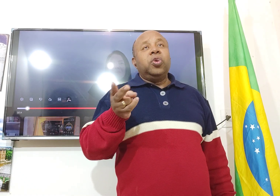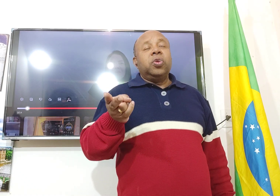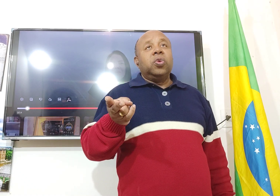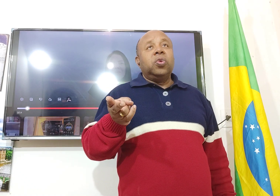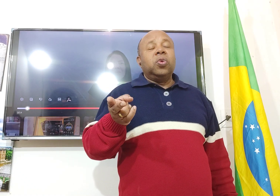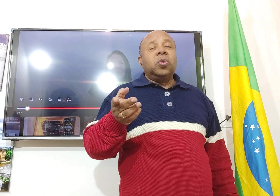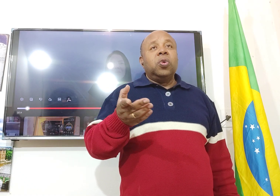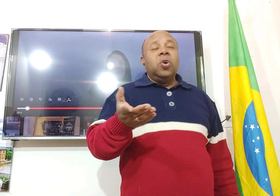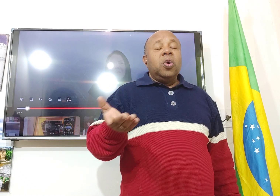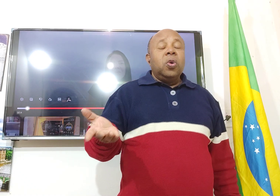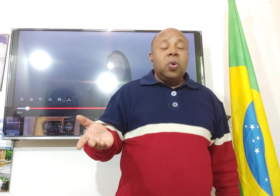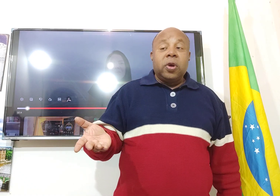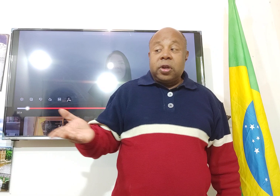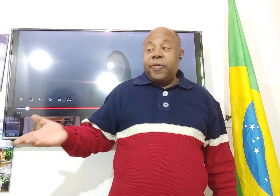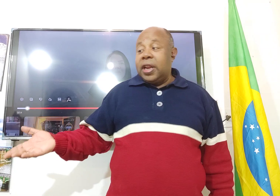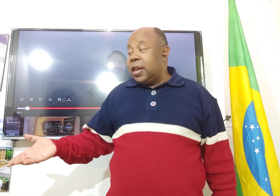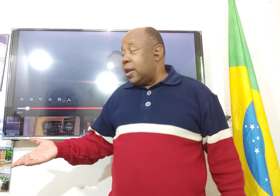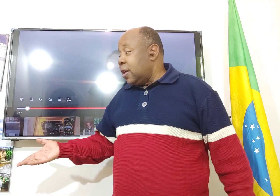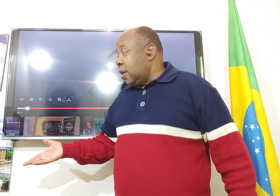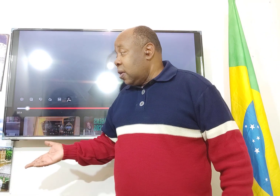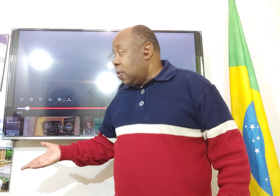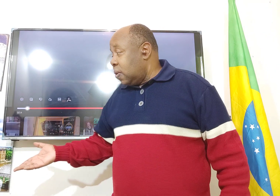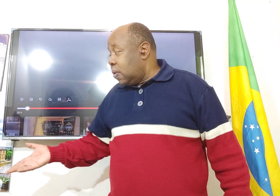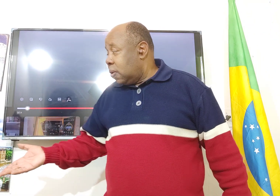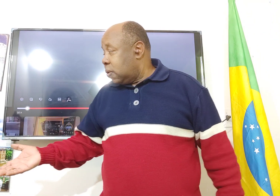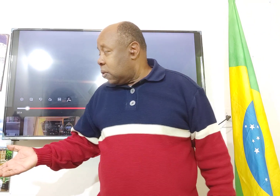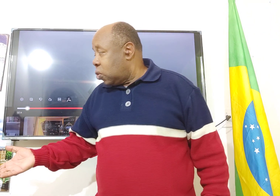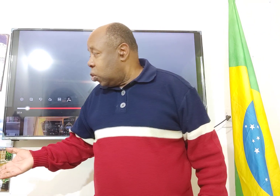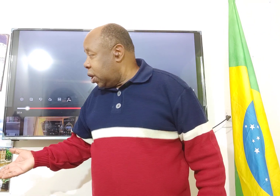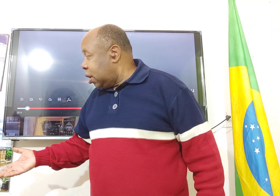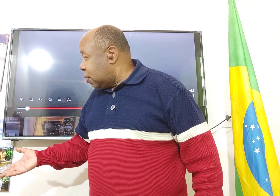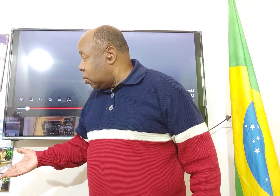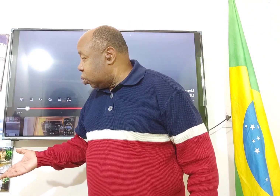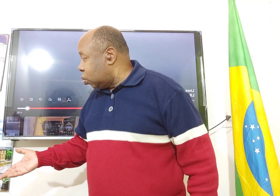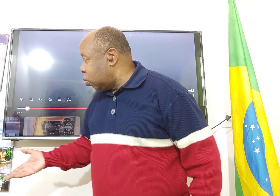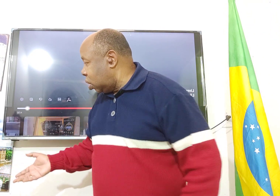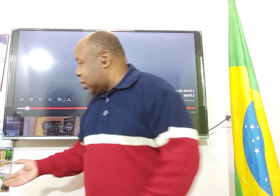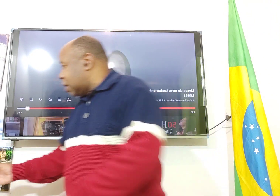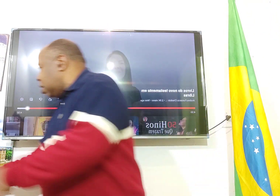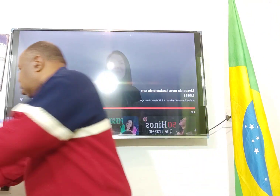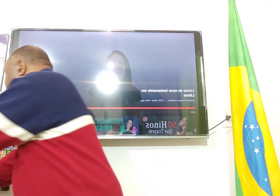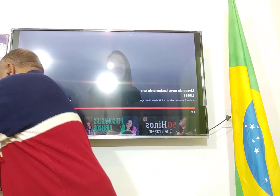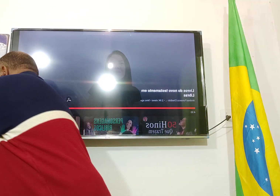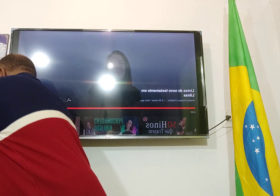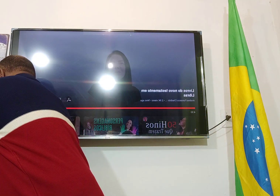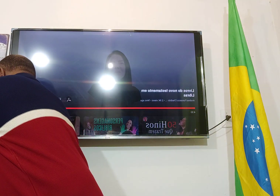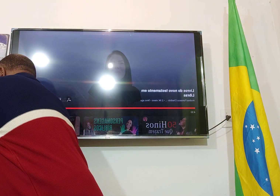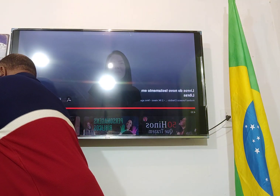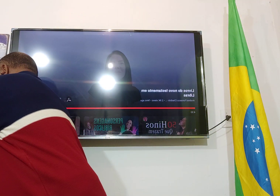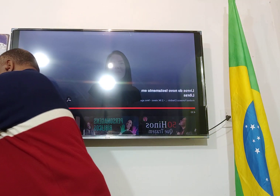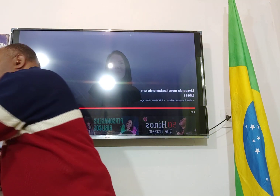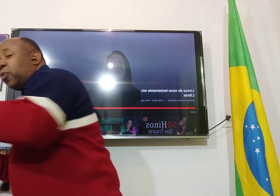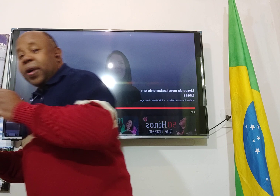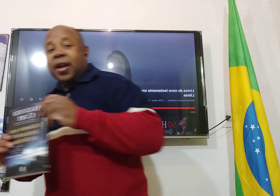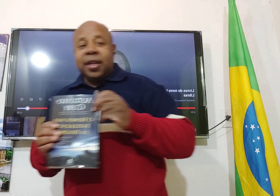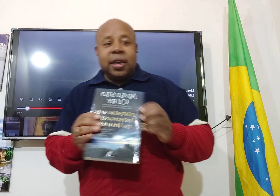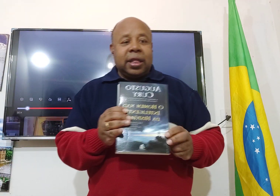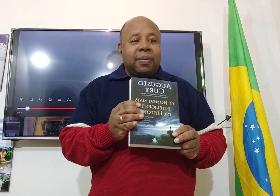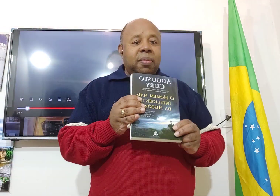dois. O que eu já falei, né? O Cury, o Augusto Cury, que está aqui. Deixa eu fazer uma propaganda aqui. Quem sabe ele